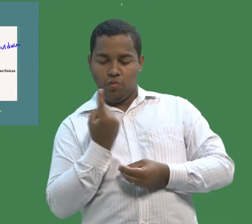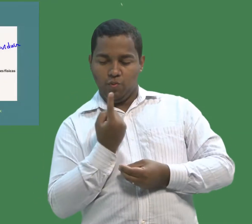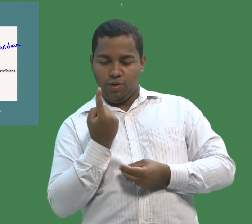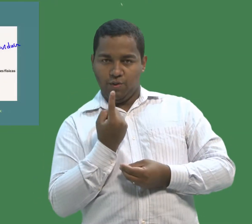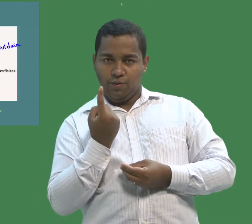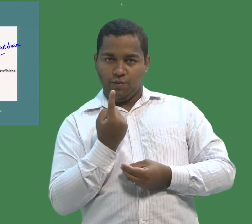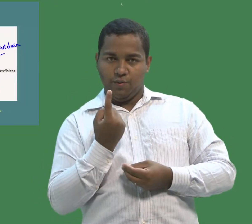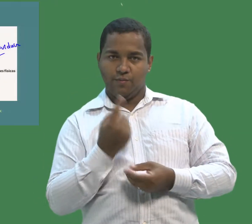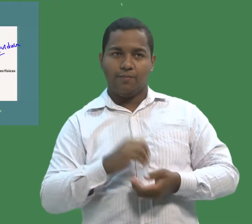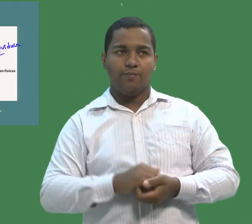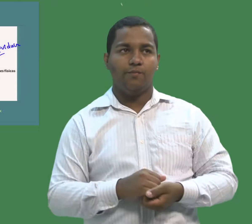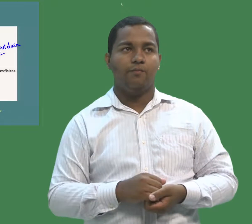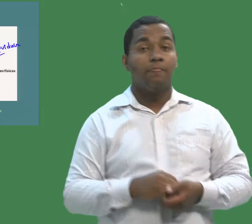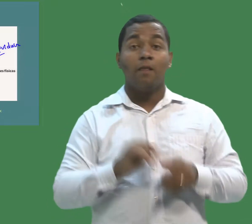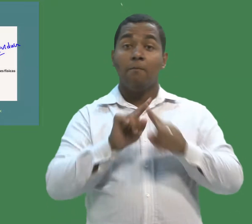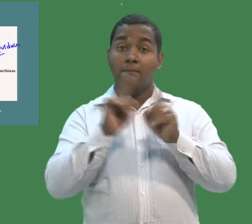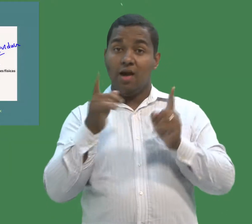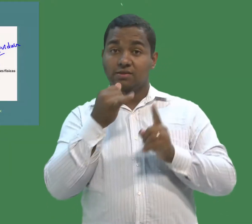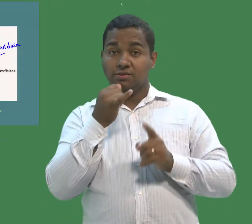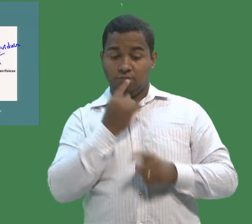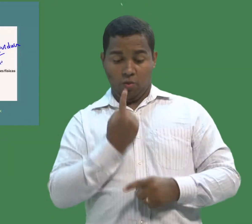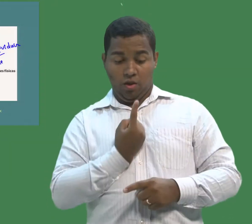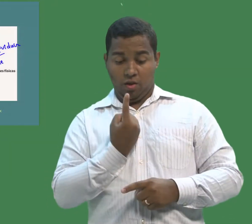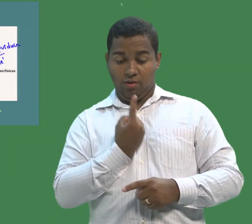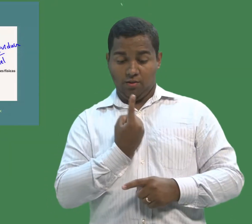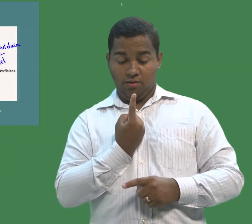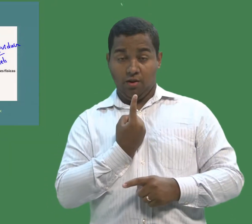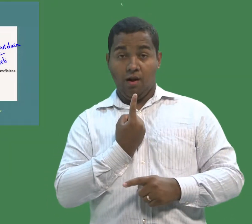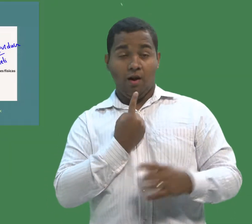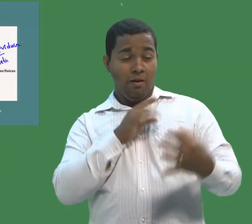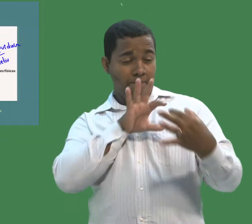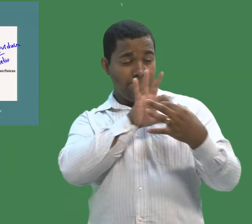Porém, esse sujeito está inserido numa coletividade.